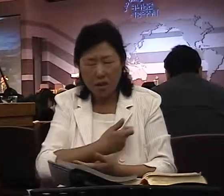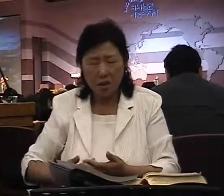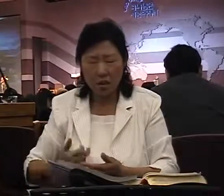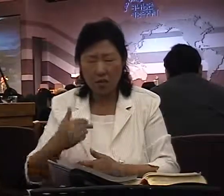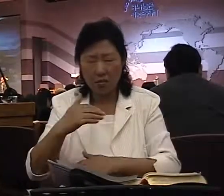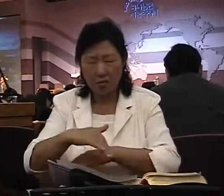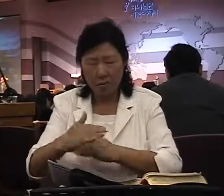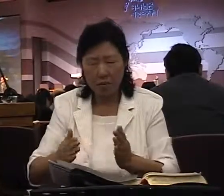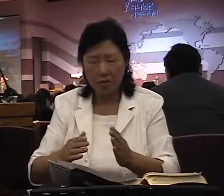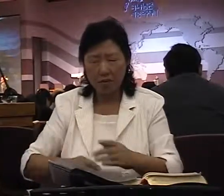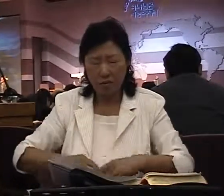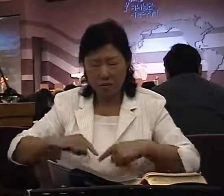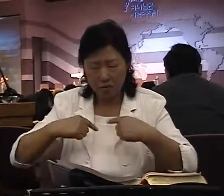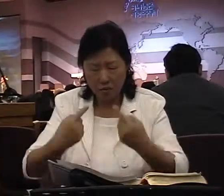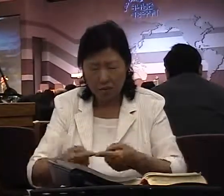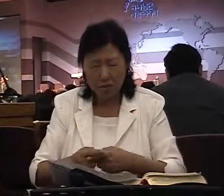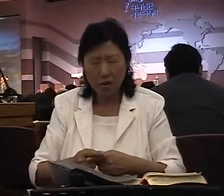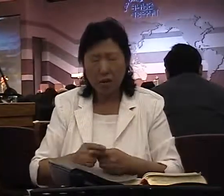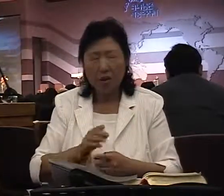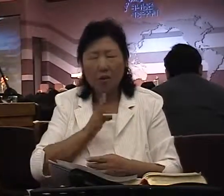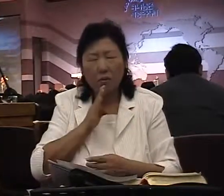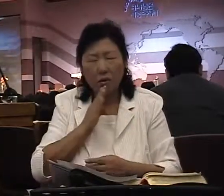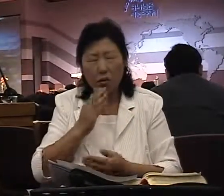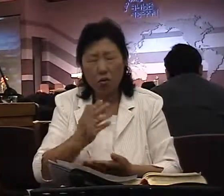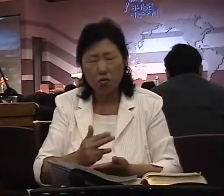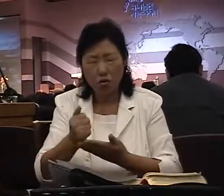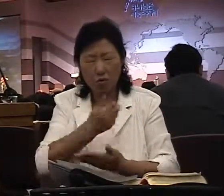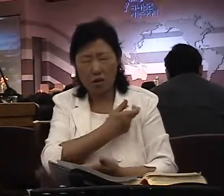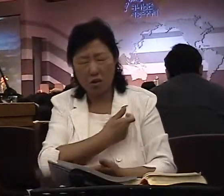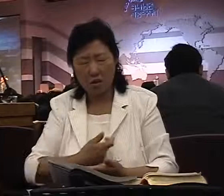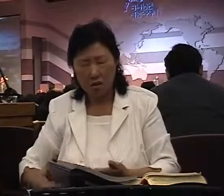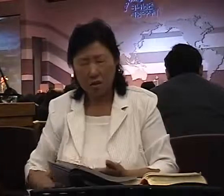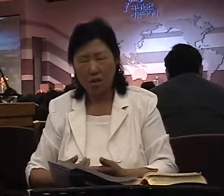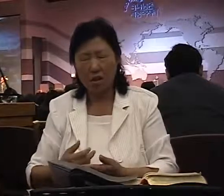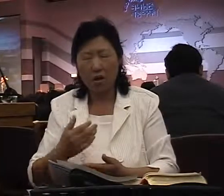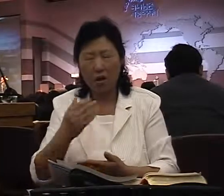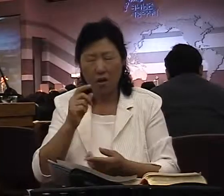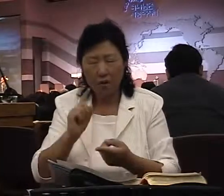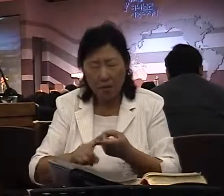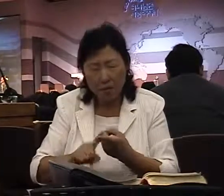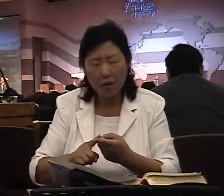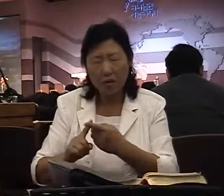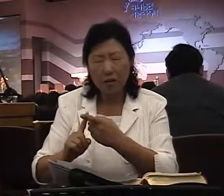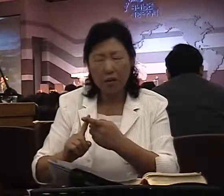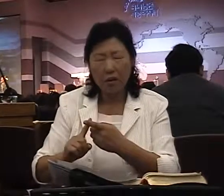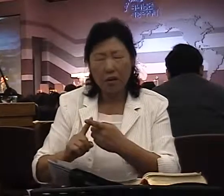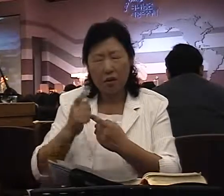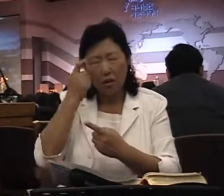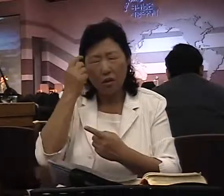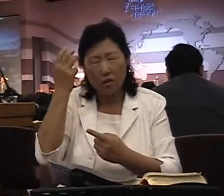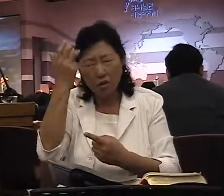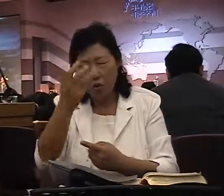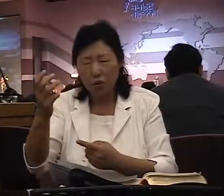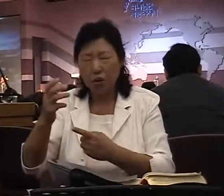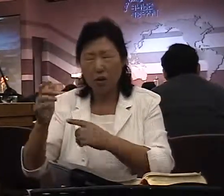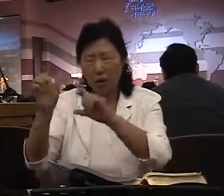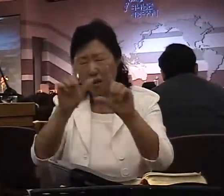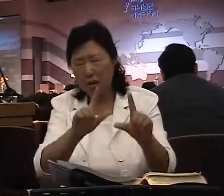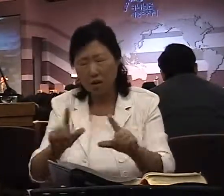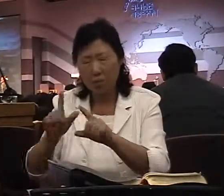앞에 온전히 나아가 온 마음과 뜻과 정성을 다해 주님을 섬기고 자랑하지 못한 마음에서 주님 용서해 주시옵소서.